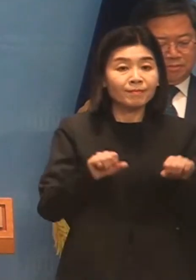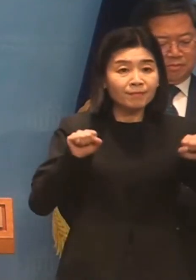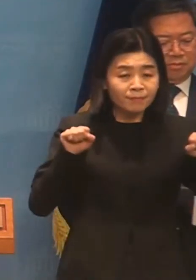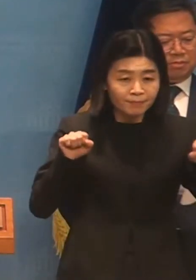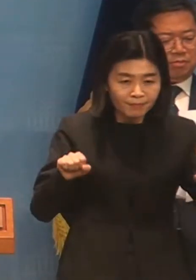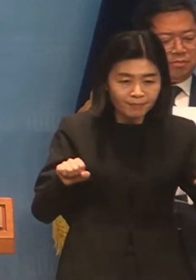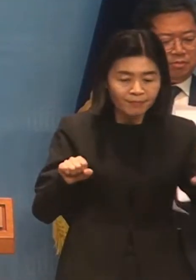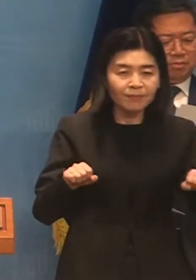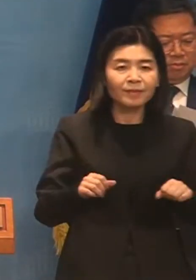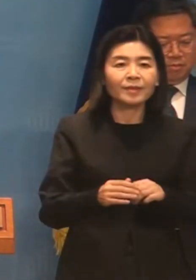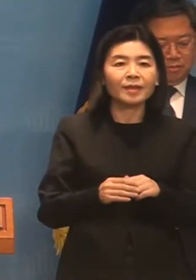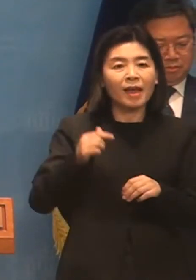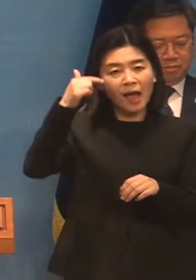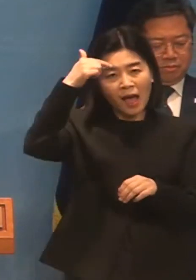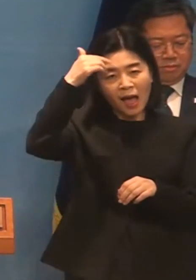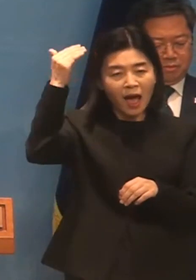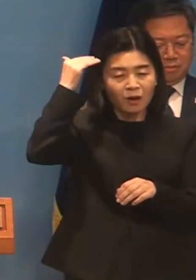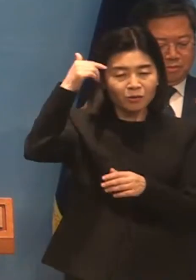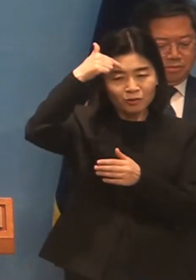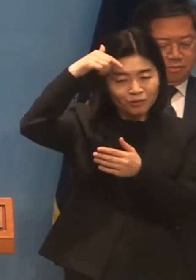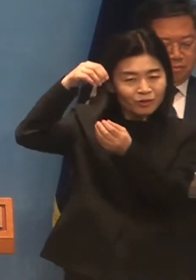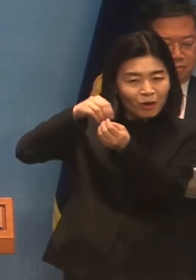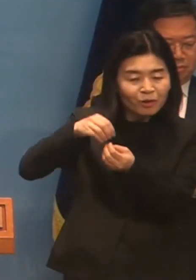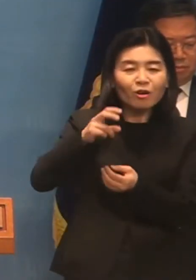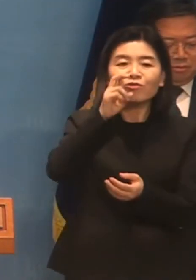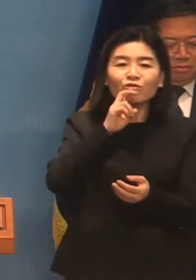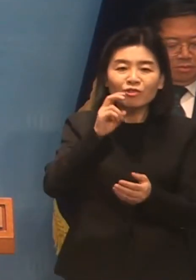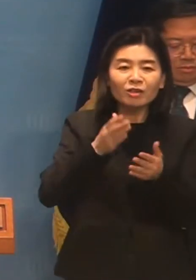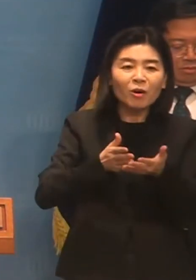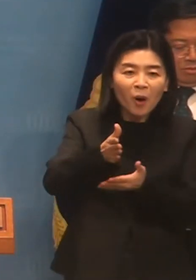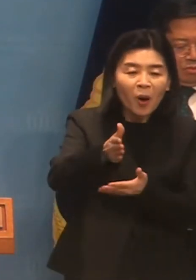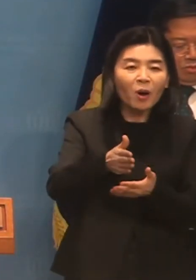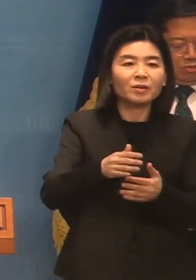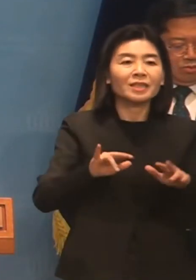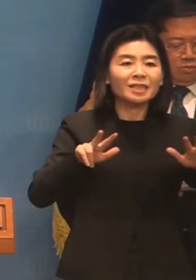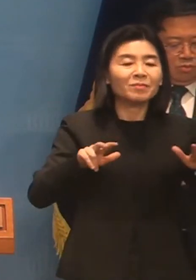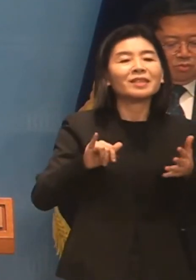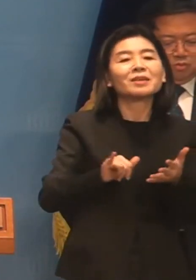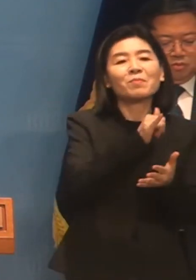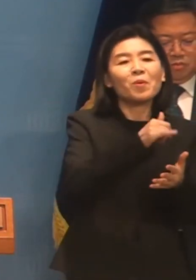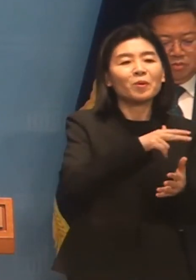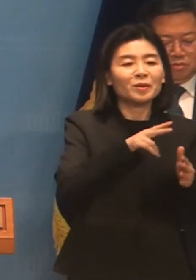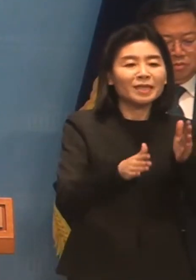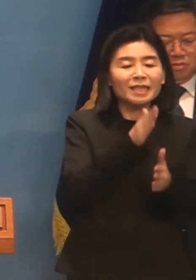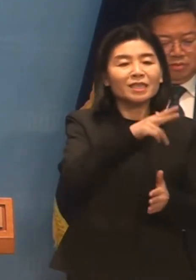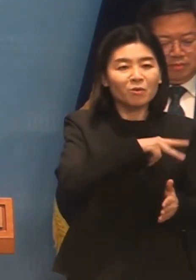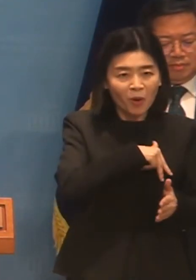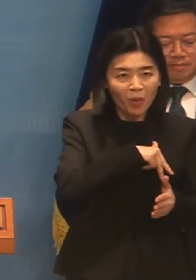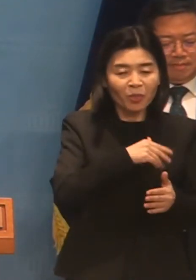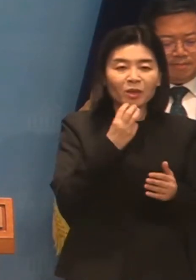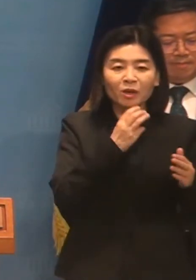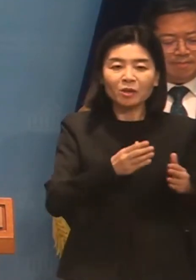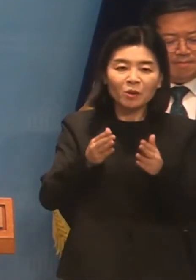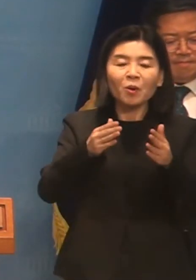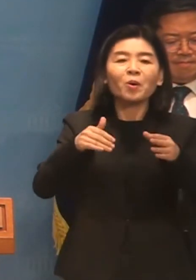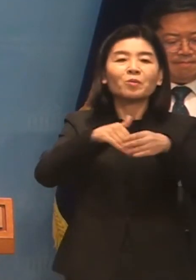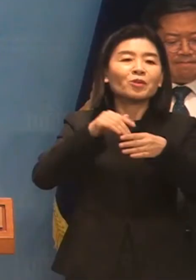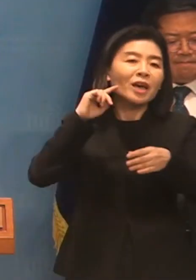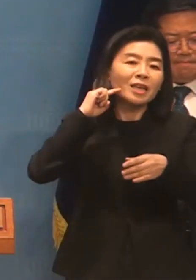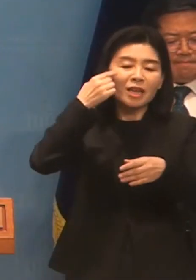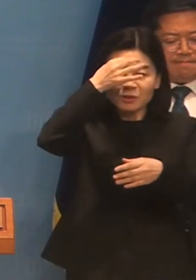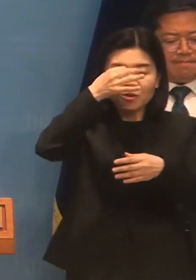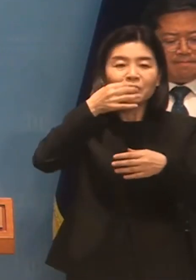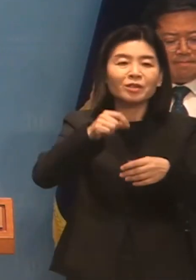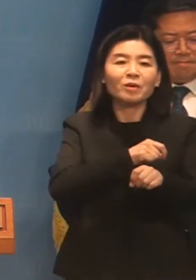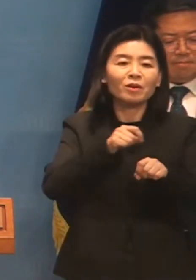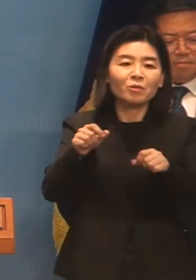안녕하세요. 국악을 전공하고 지금은 김포시의원이 된 그리고 또 경기도당 문화예술 특별위원장을 맡고 있는